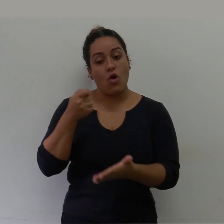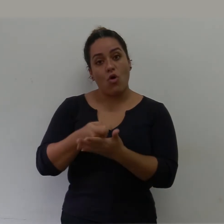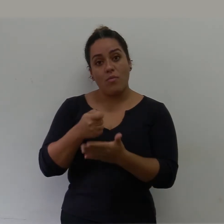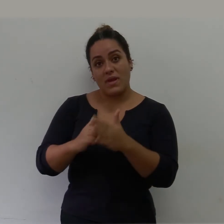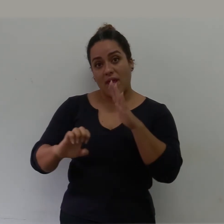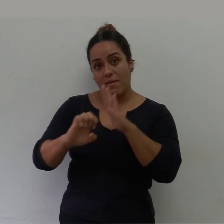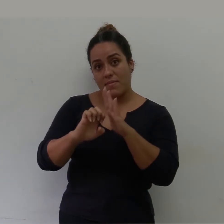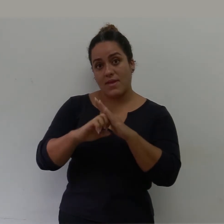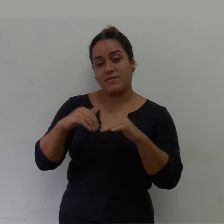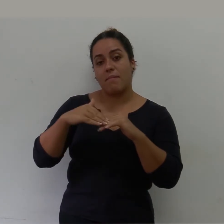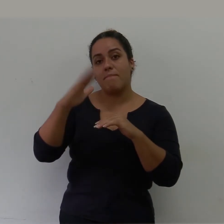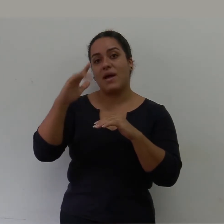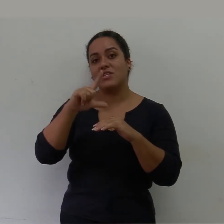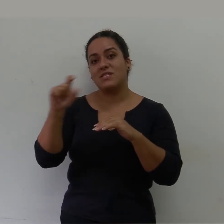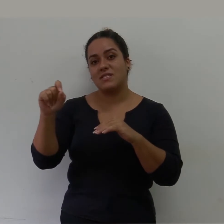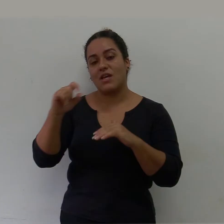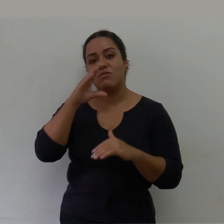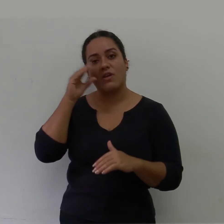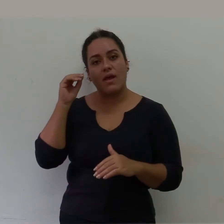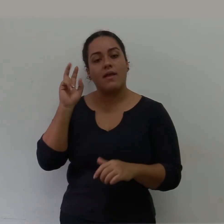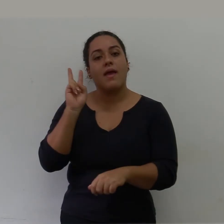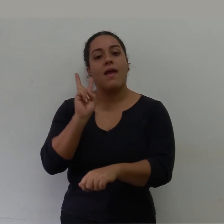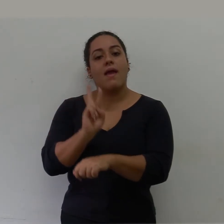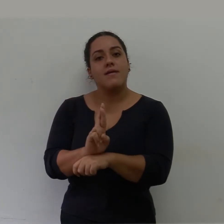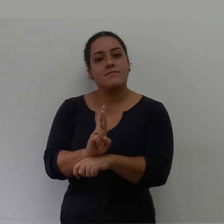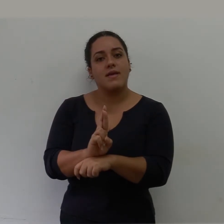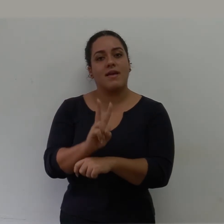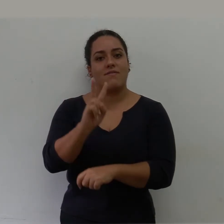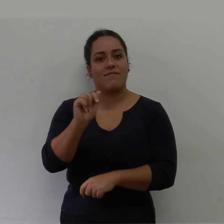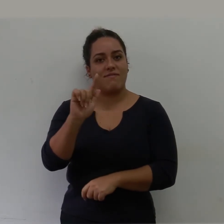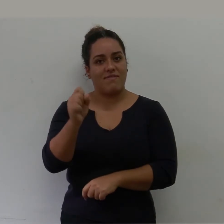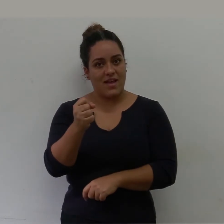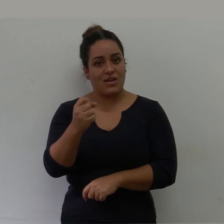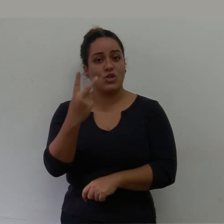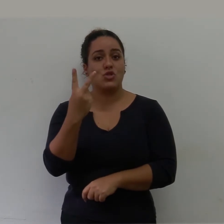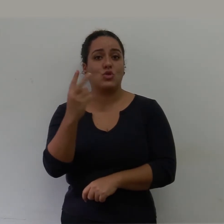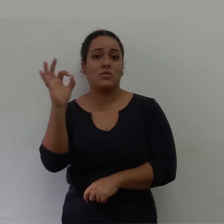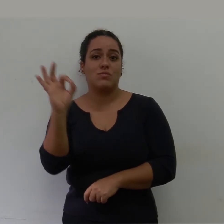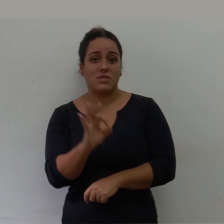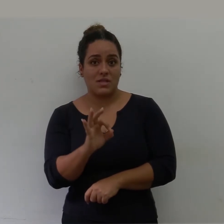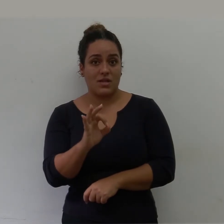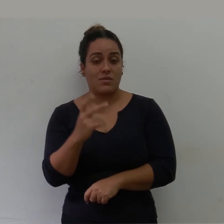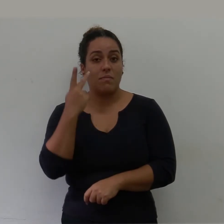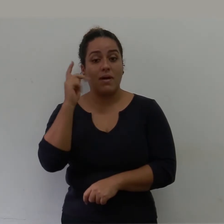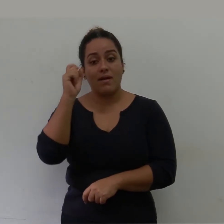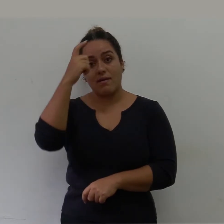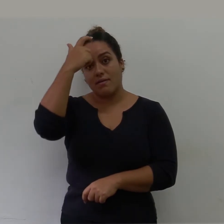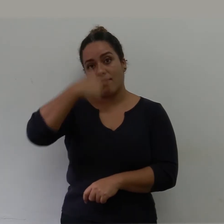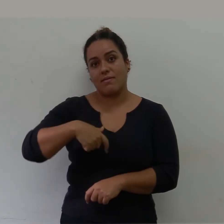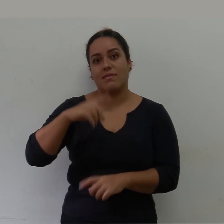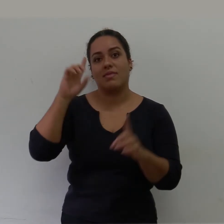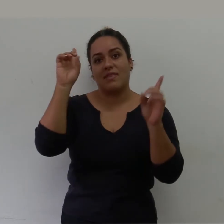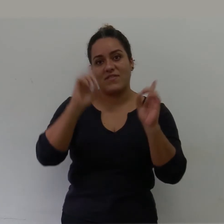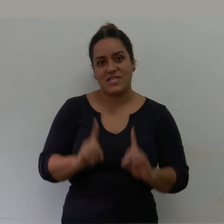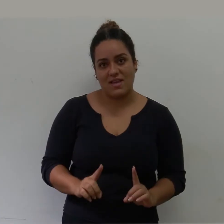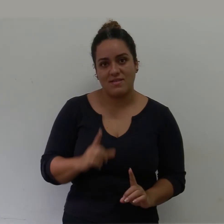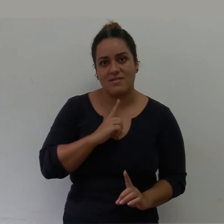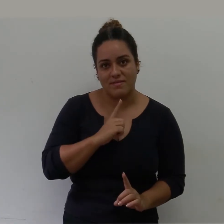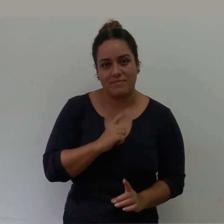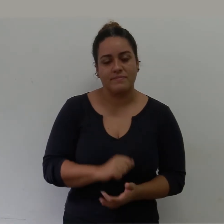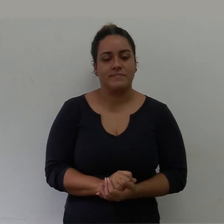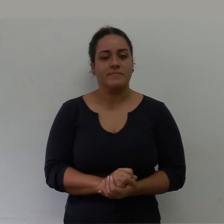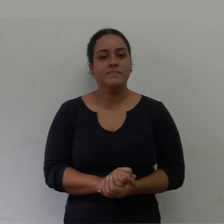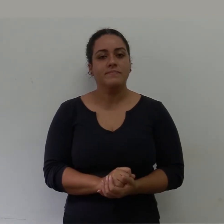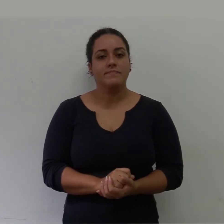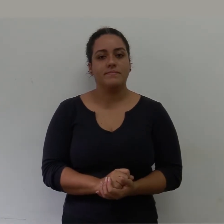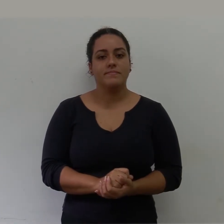a reservarem de 2% a 5% das vagas de seu quadro de efetivos para quem tem algum tipo de